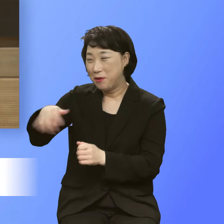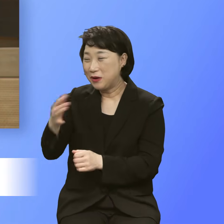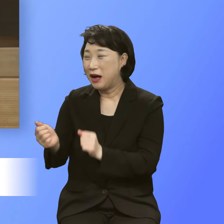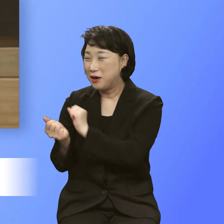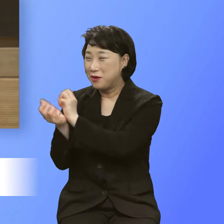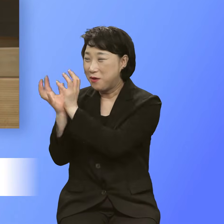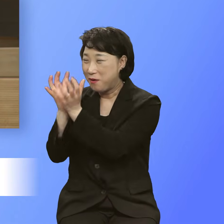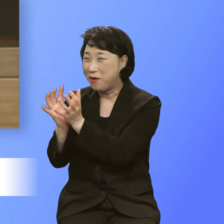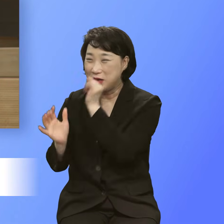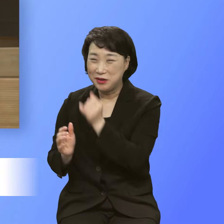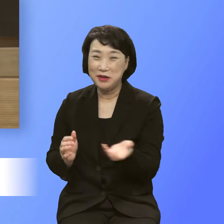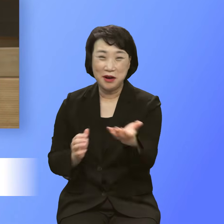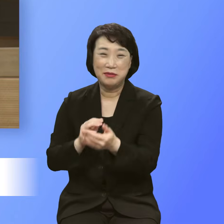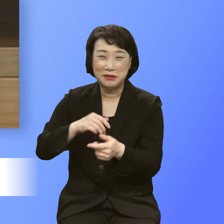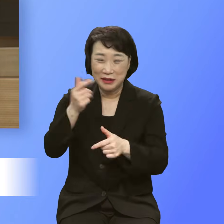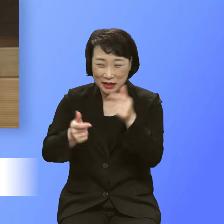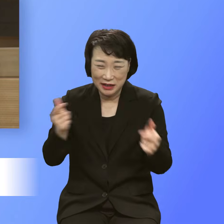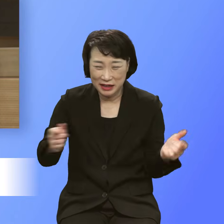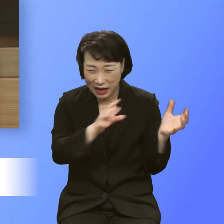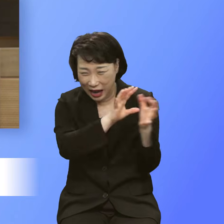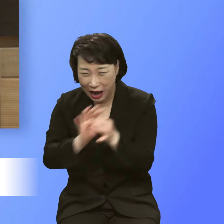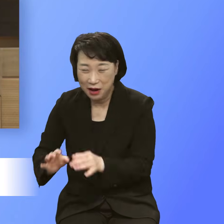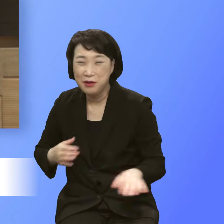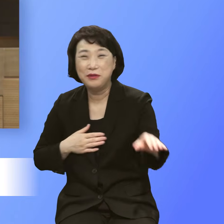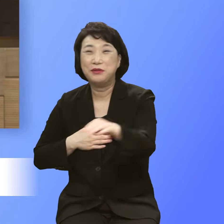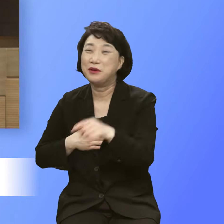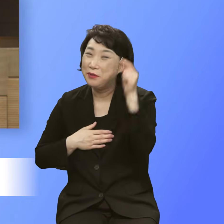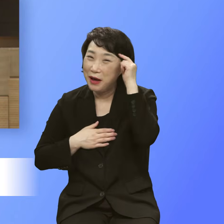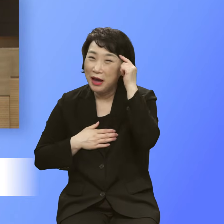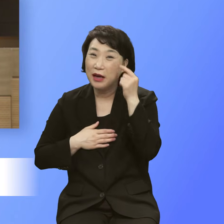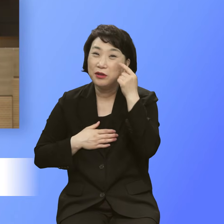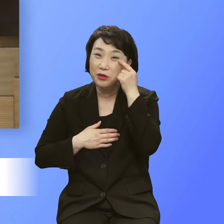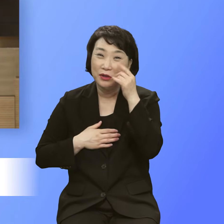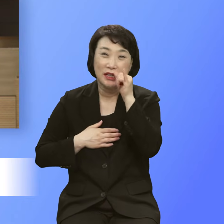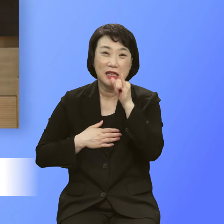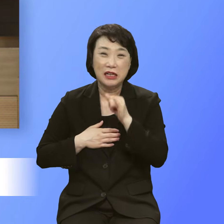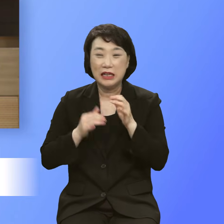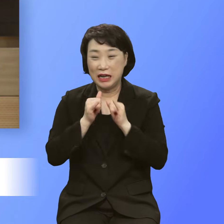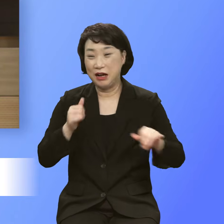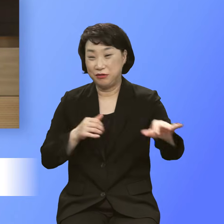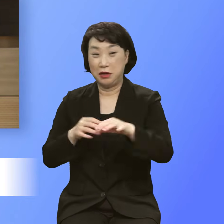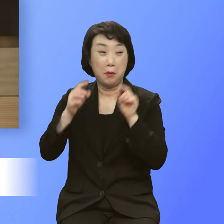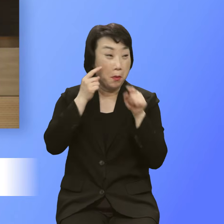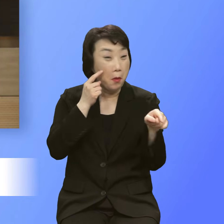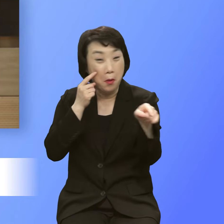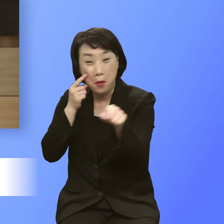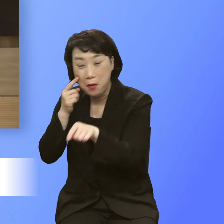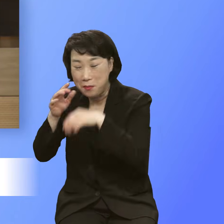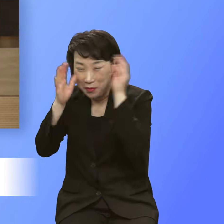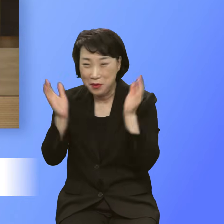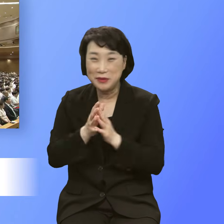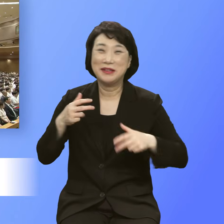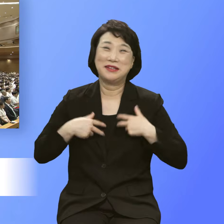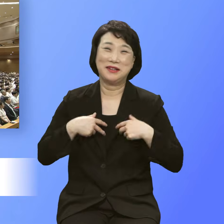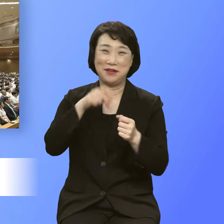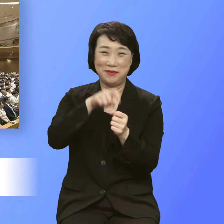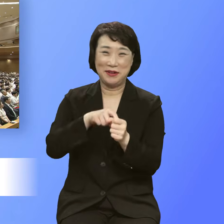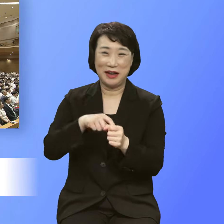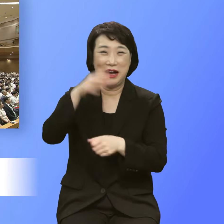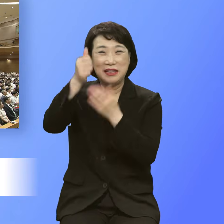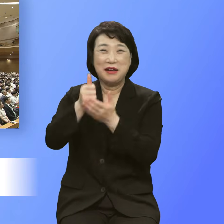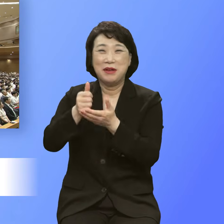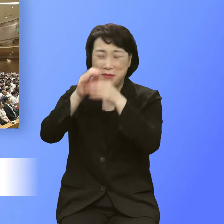철철마다 피는 원인이 뭐냐? 우리 인간이 눈 달렸으니까 보고 즐거워라고 준 것입니다. 다 하나님 은혜라 이 말이요.